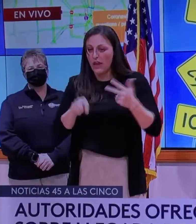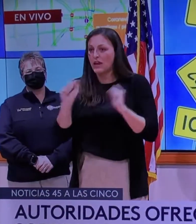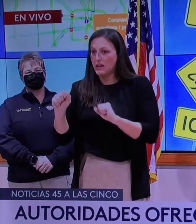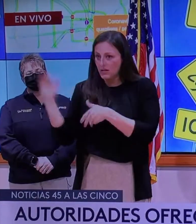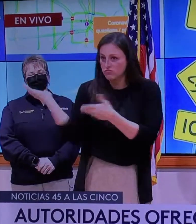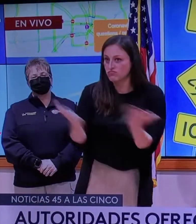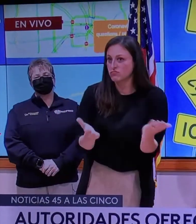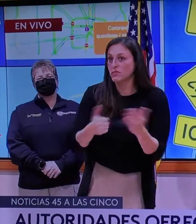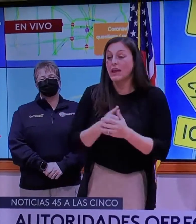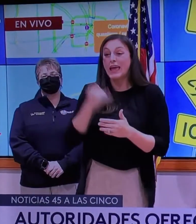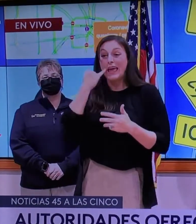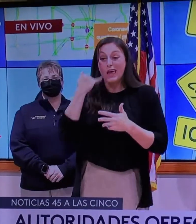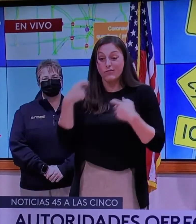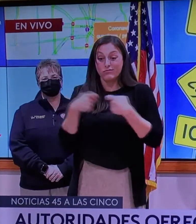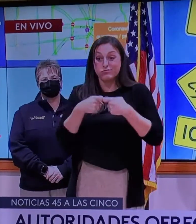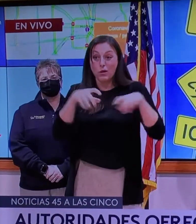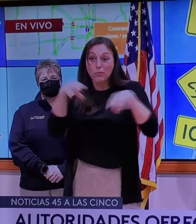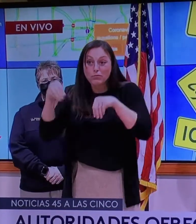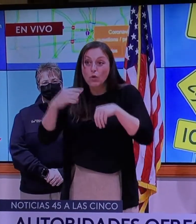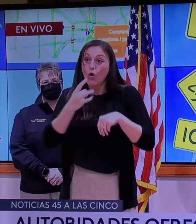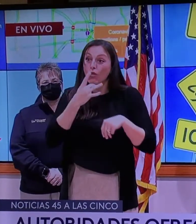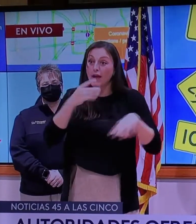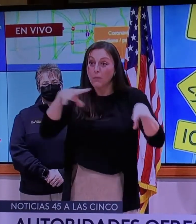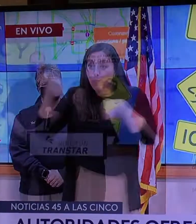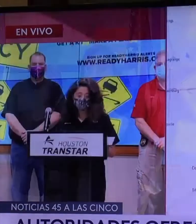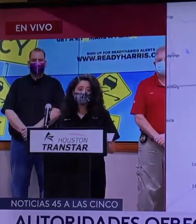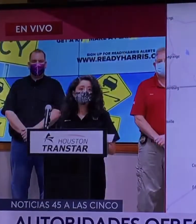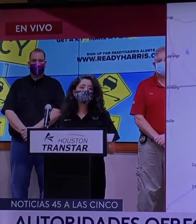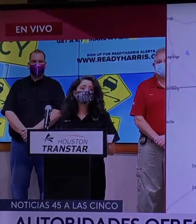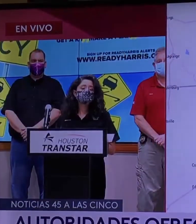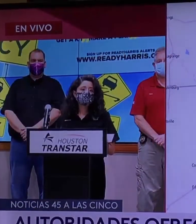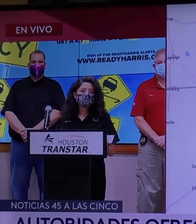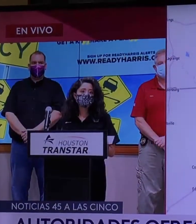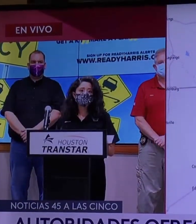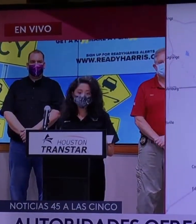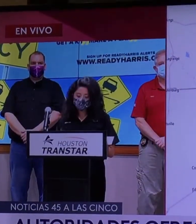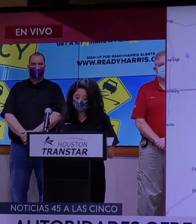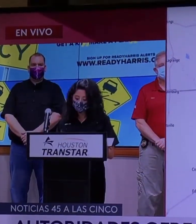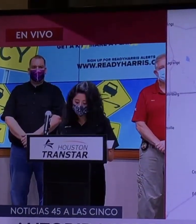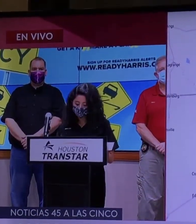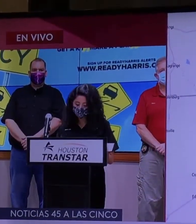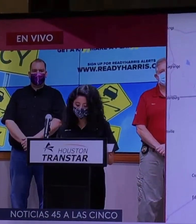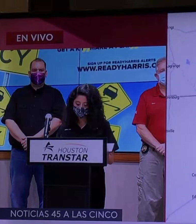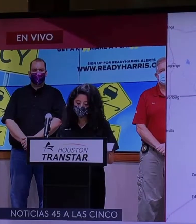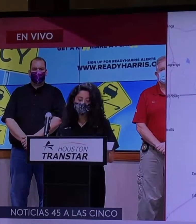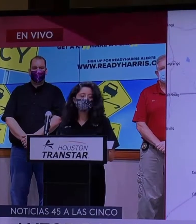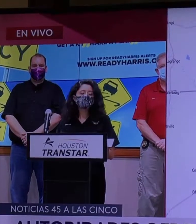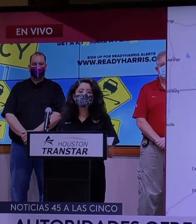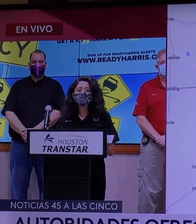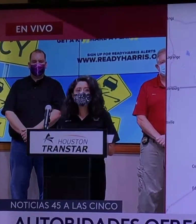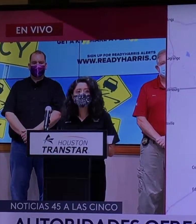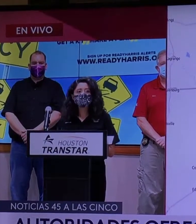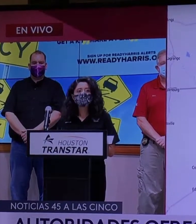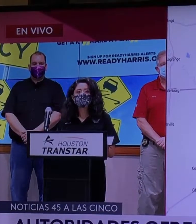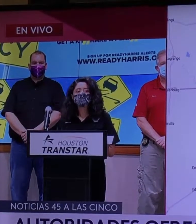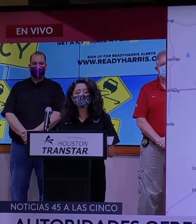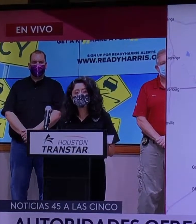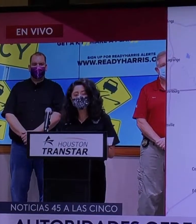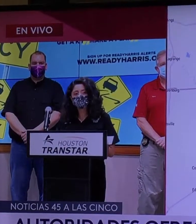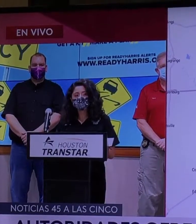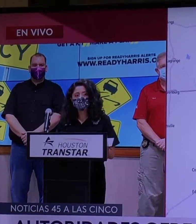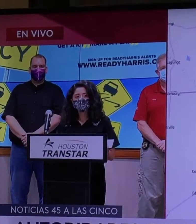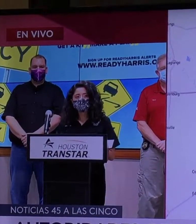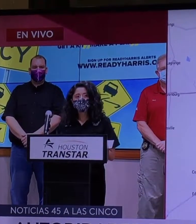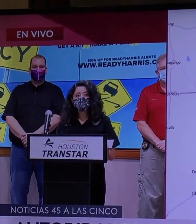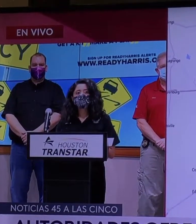Si usted pierde poder eléctrico, ya que existe la posibilidad de que esto suceda, el